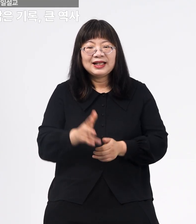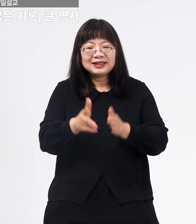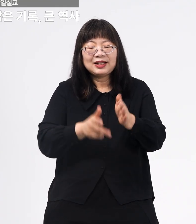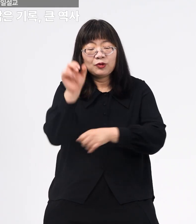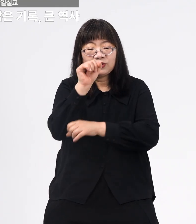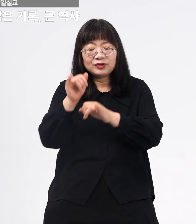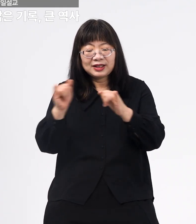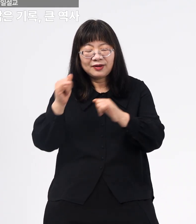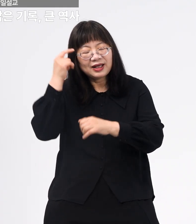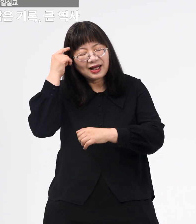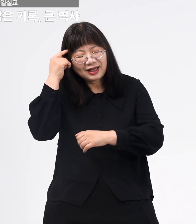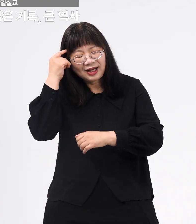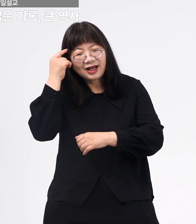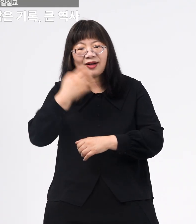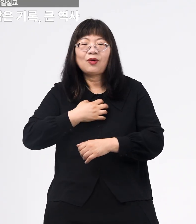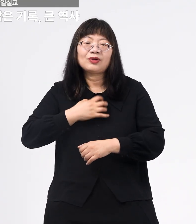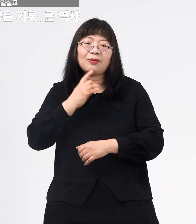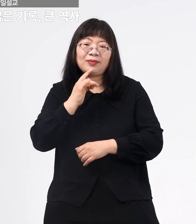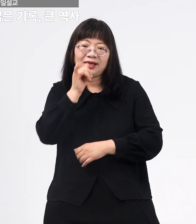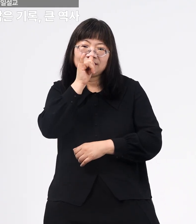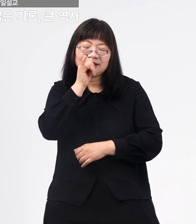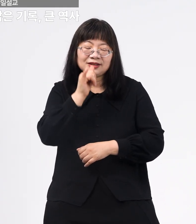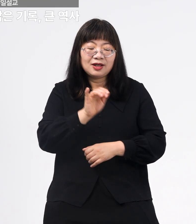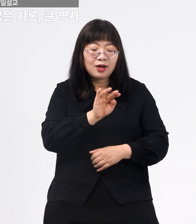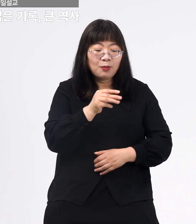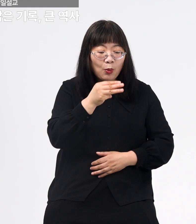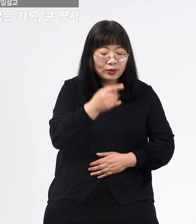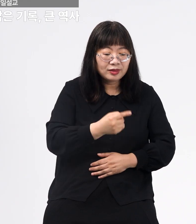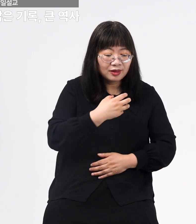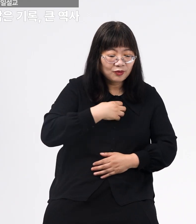그 볼트 걱정하는 사람이 어디 있어요? 그런데